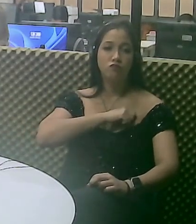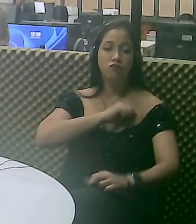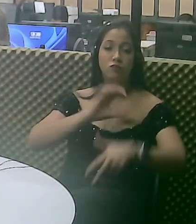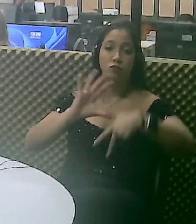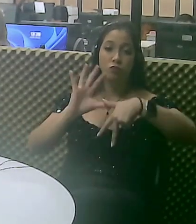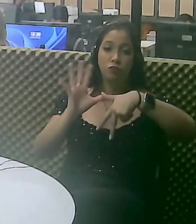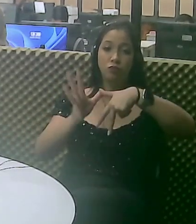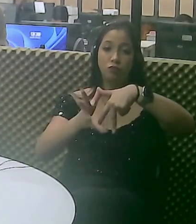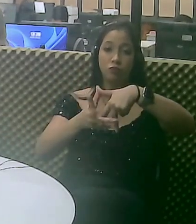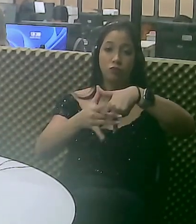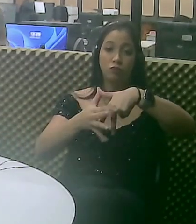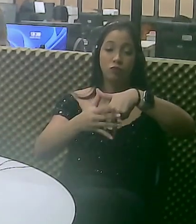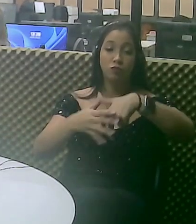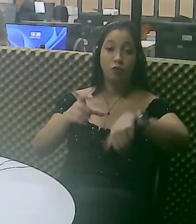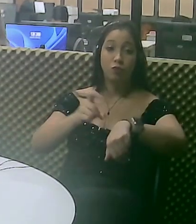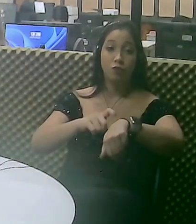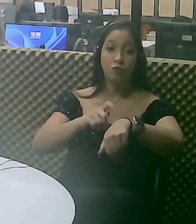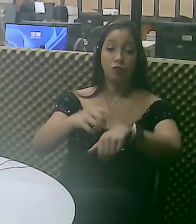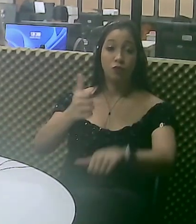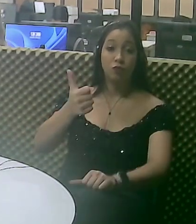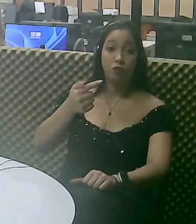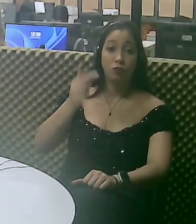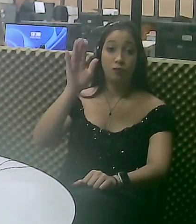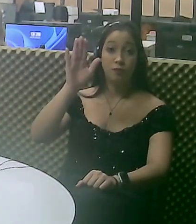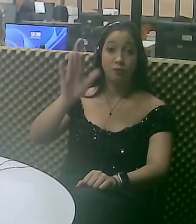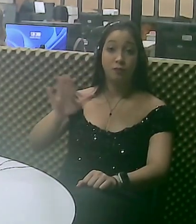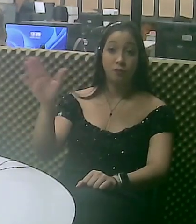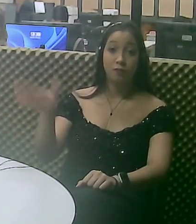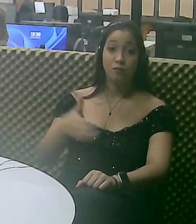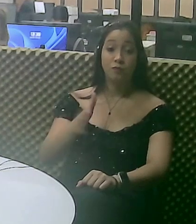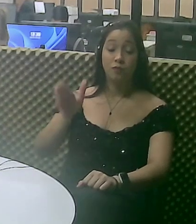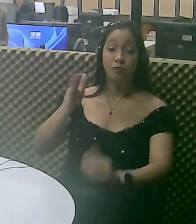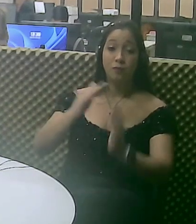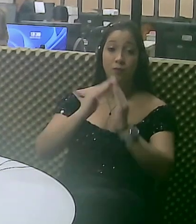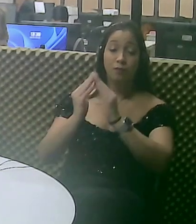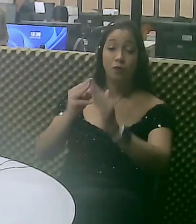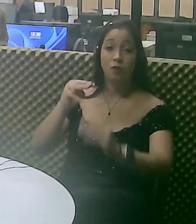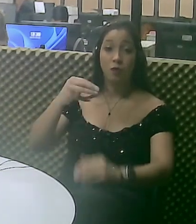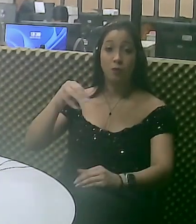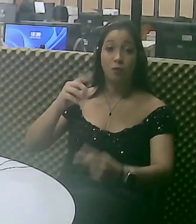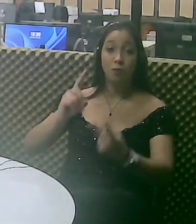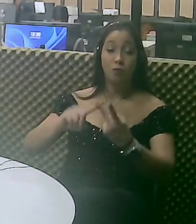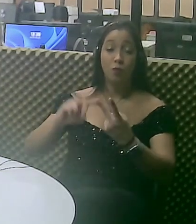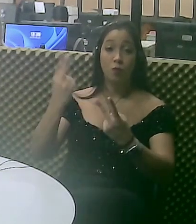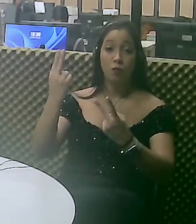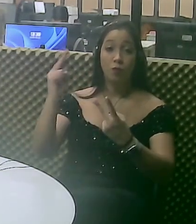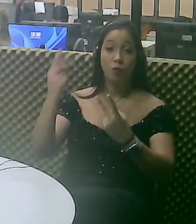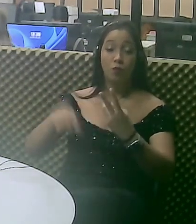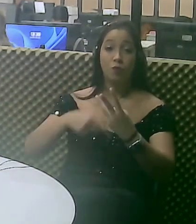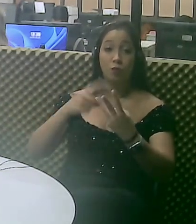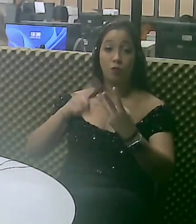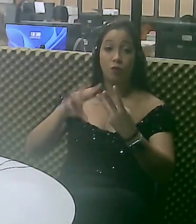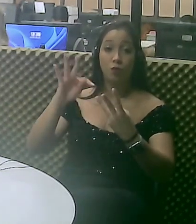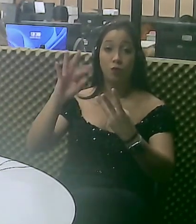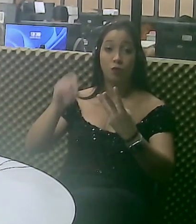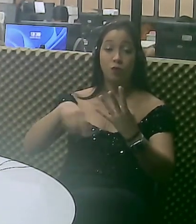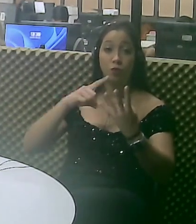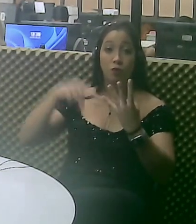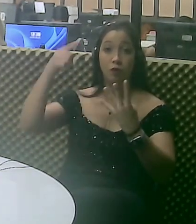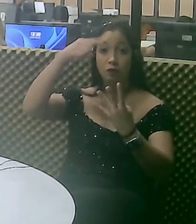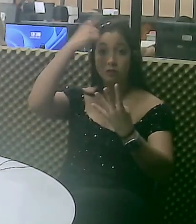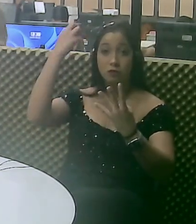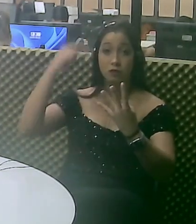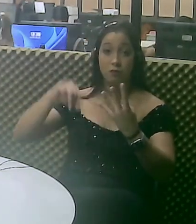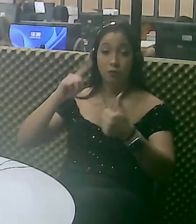Zoonoses. A partir das 5 da tarde, o veículo percorre os bairros Morumbi, Alto Moarama, Tocantins, Santa